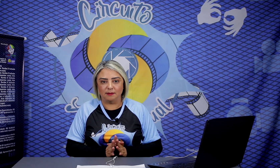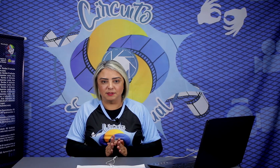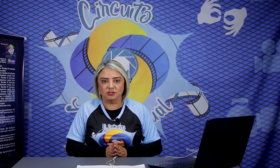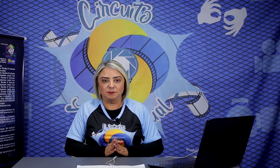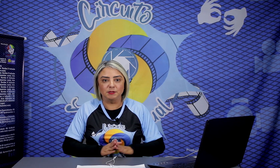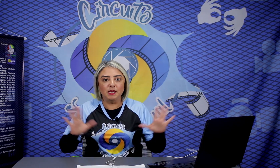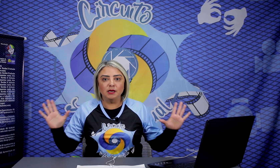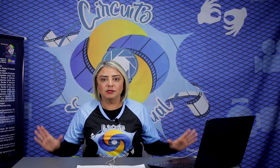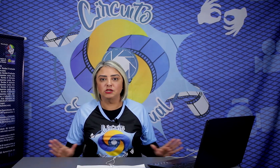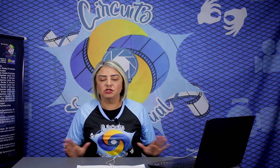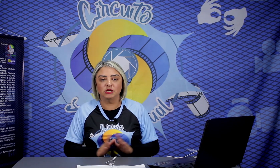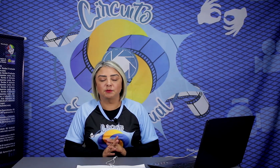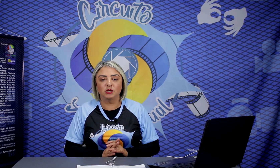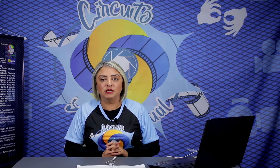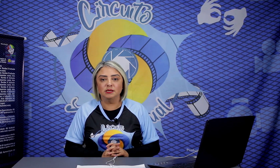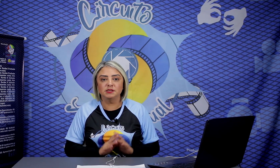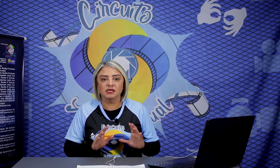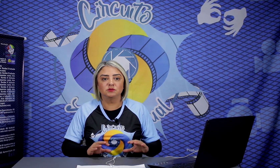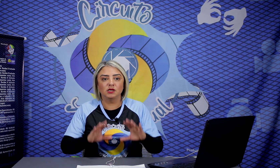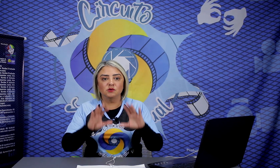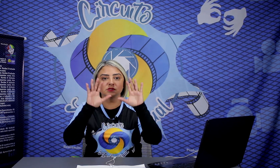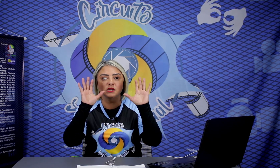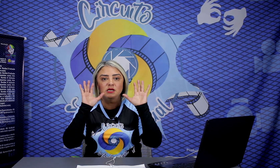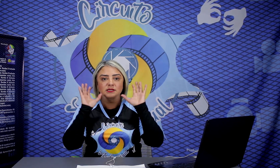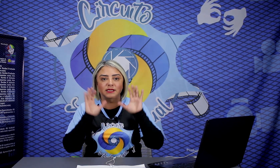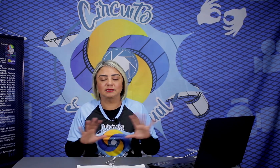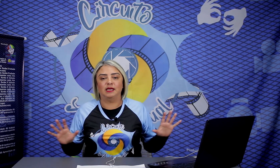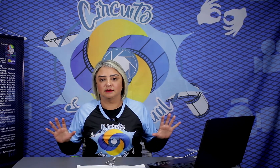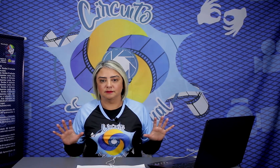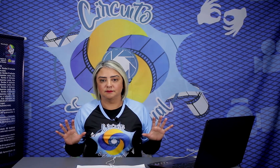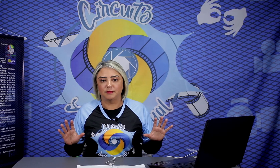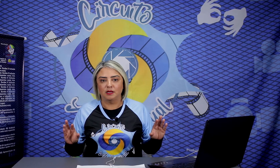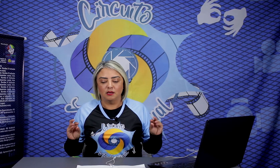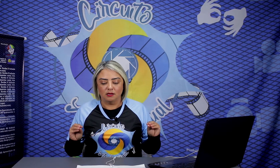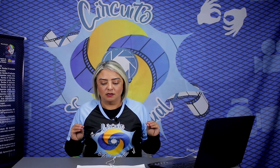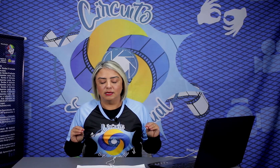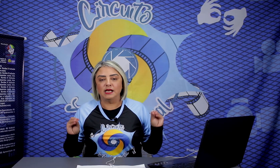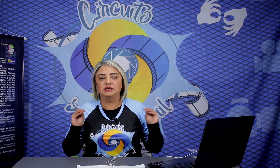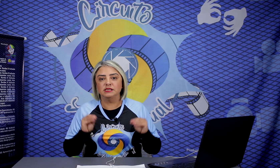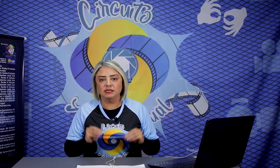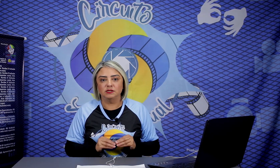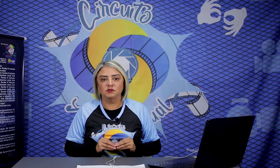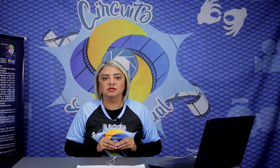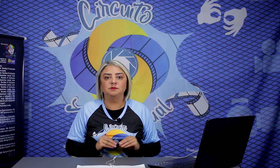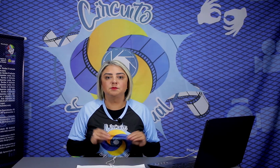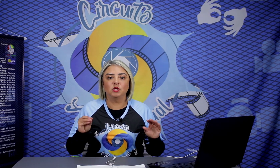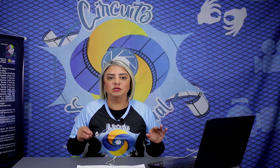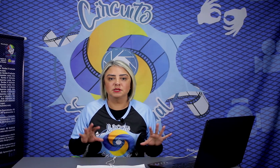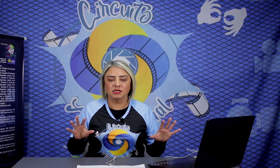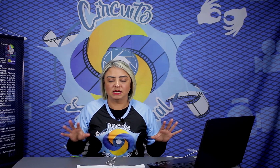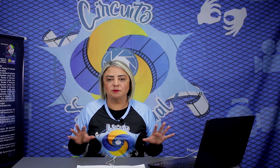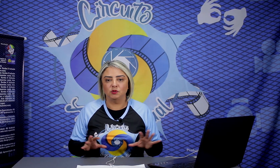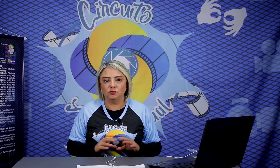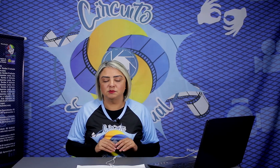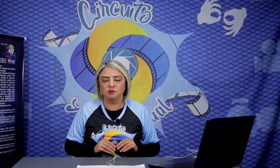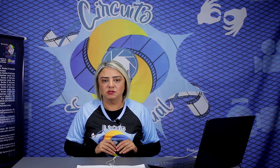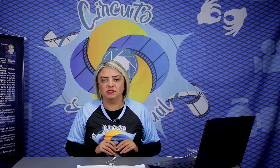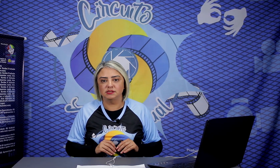intérpretes. Primeiro, quem tinha Prolibras era o Deus na Terra. Graças a Deus, esse Prolibras acabou em